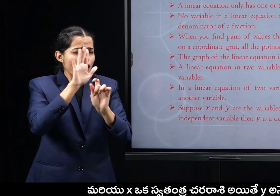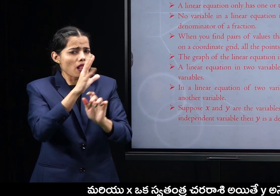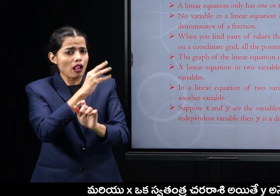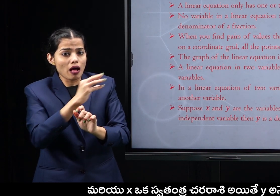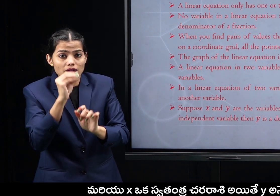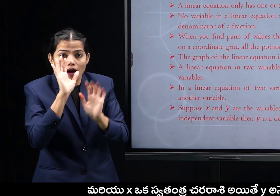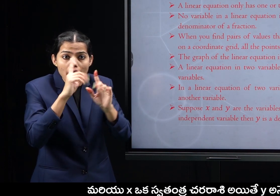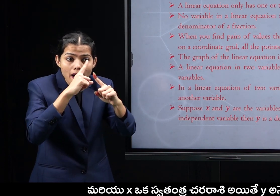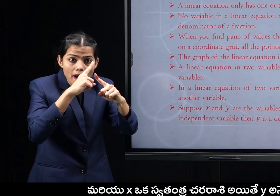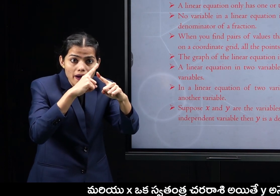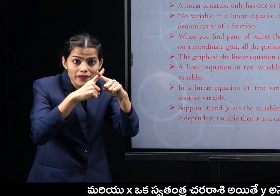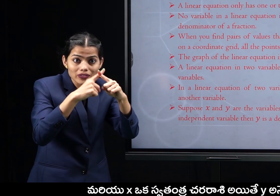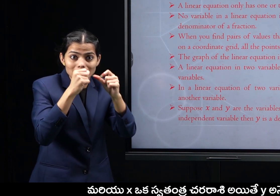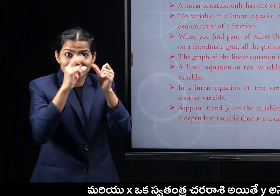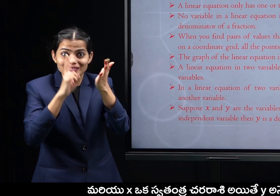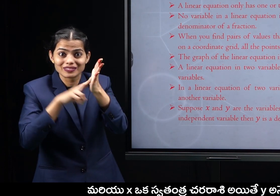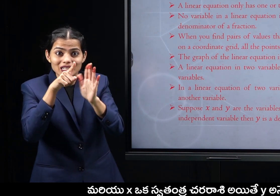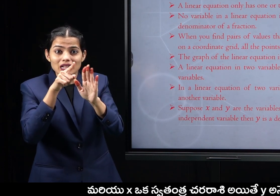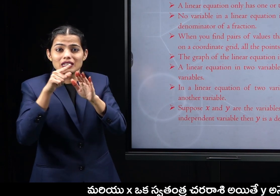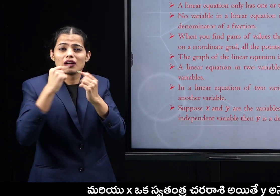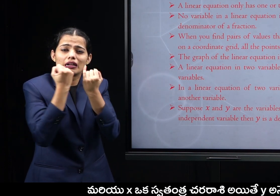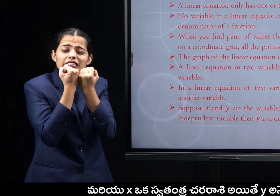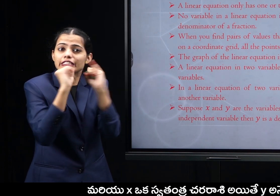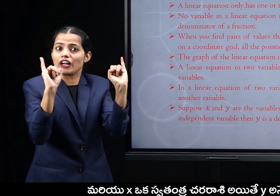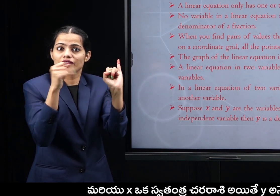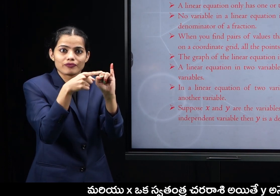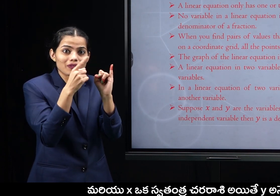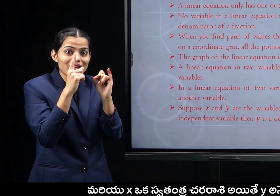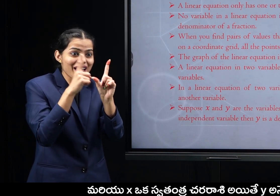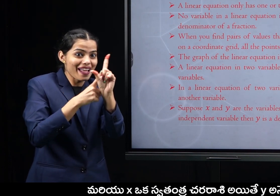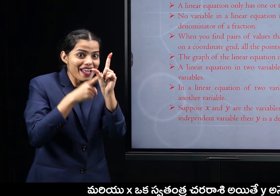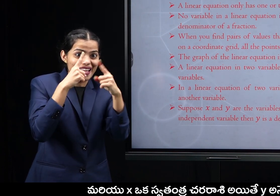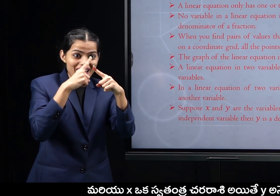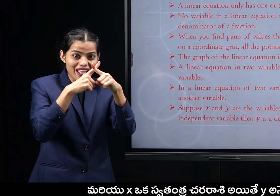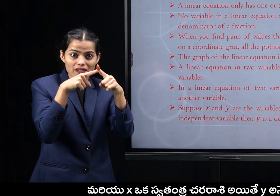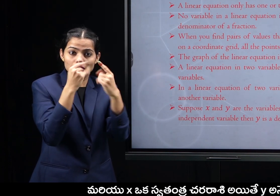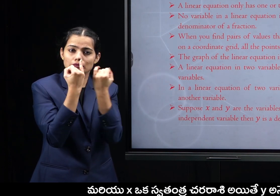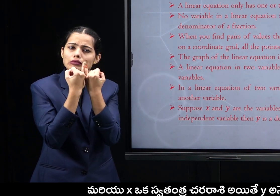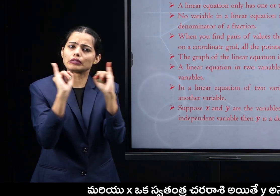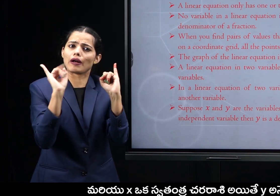x ఒక స్వతంత్ర చరరాశి అయితే y అనేది డిపెండెంట్ వేరియబుల్.